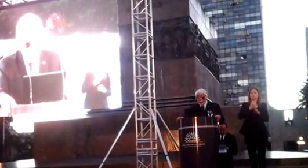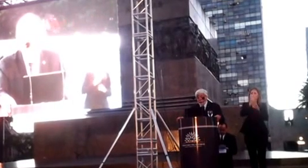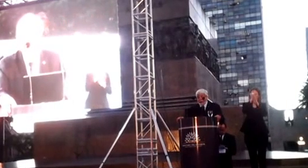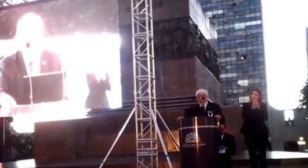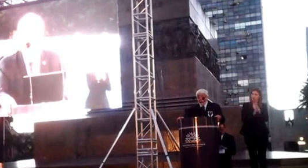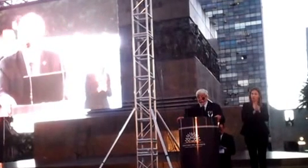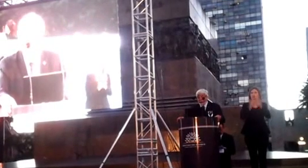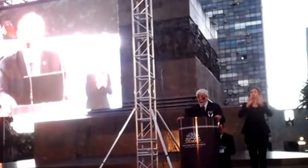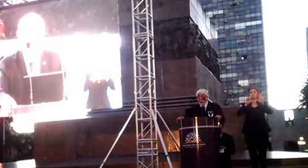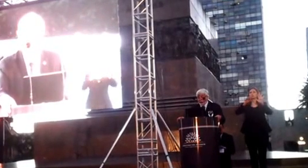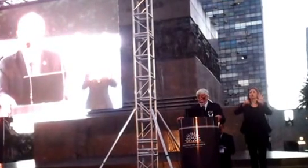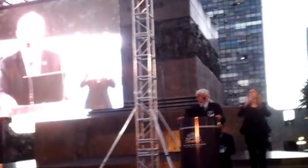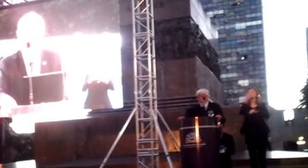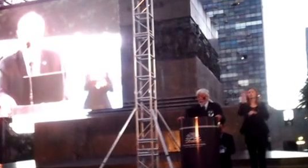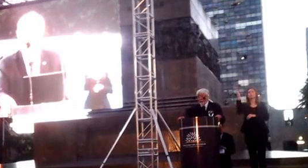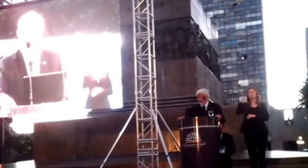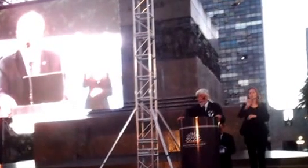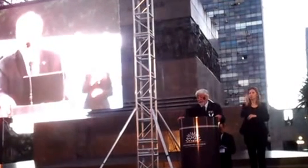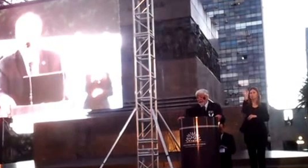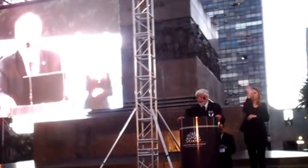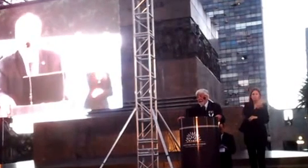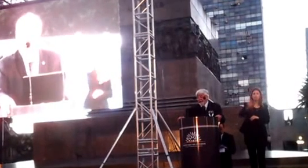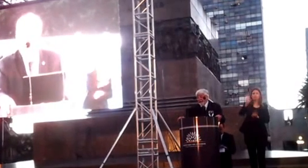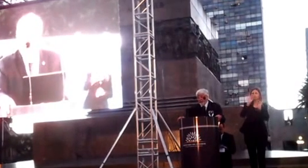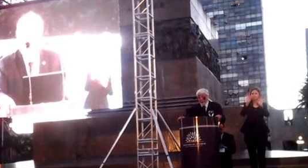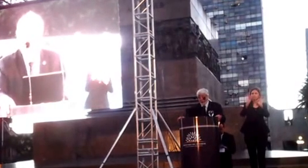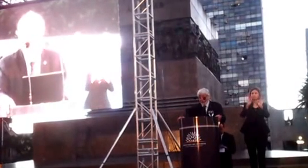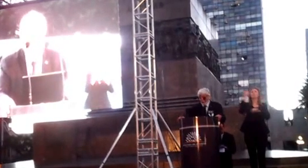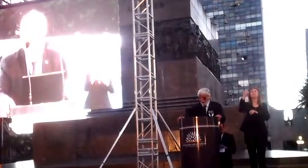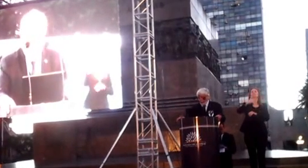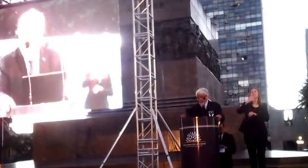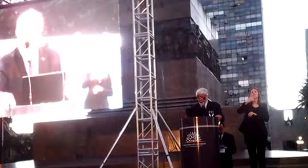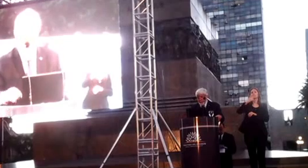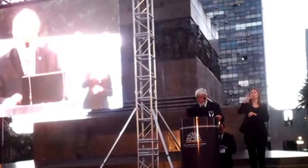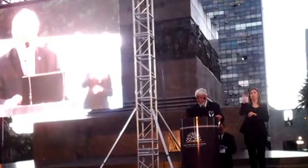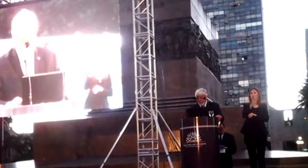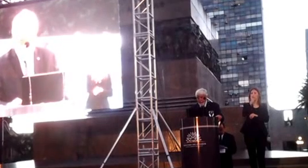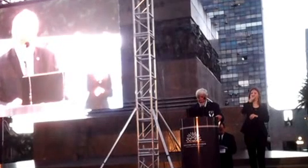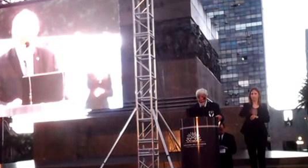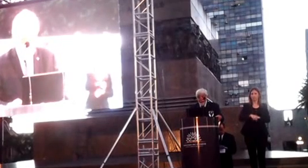un 7,5% en todo el país y el 13% en Montevideo.